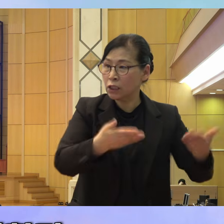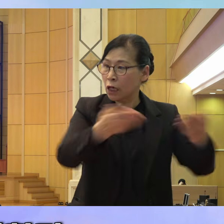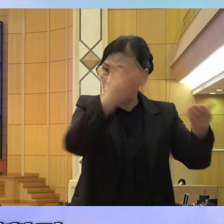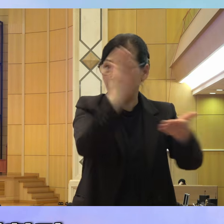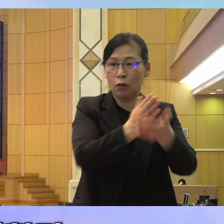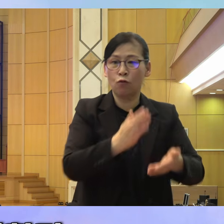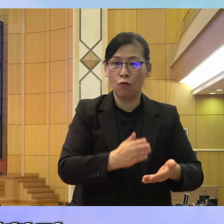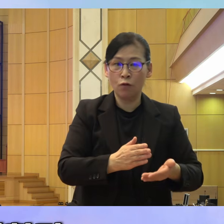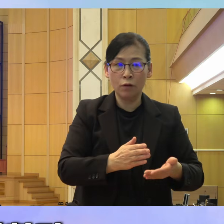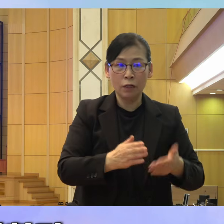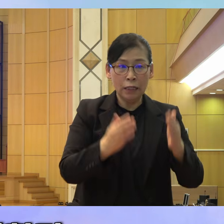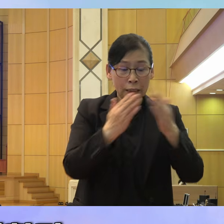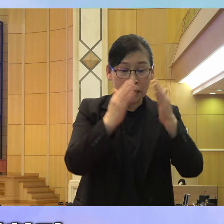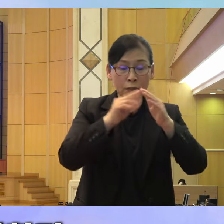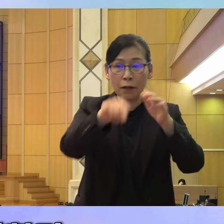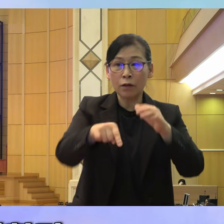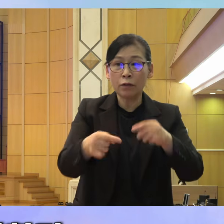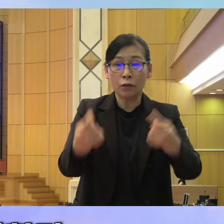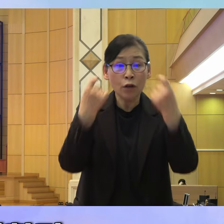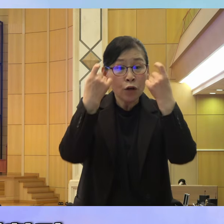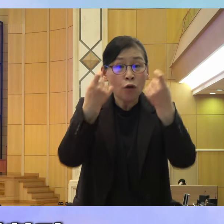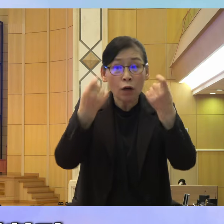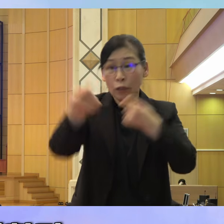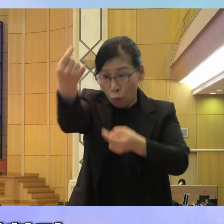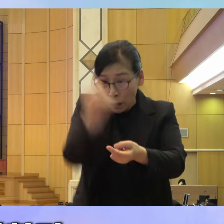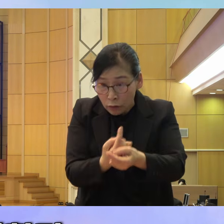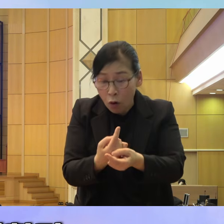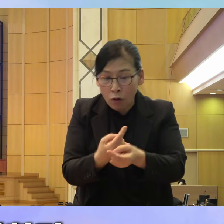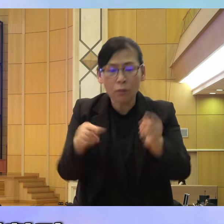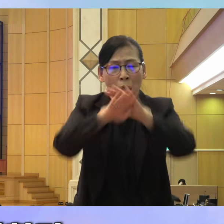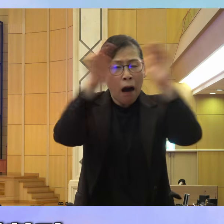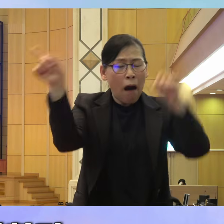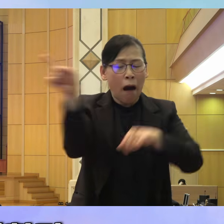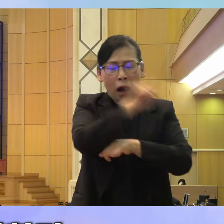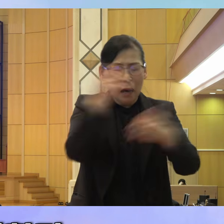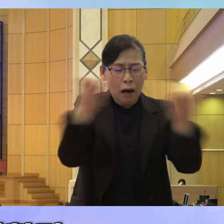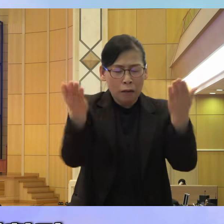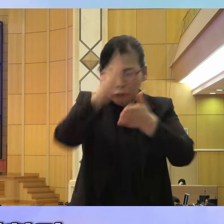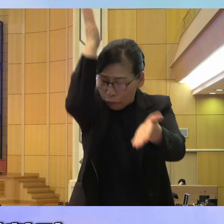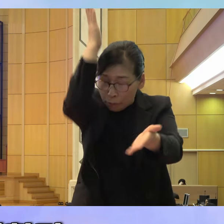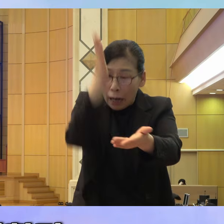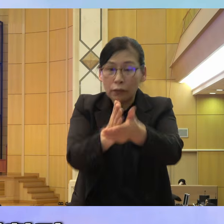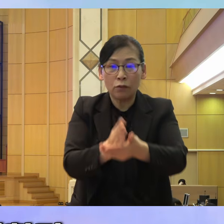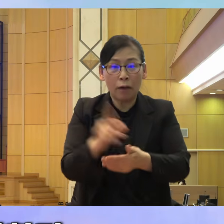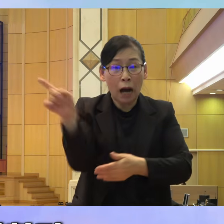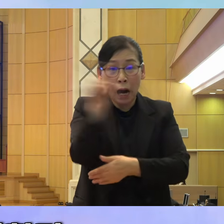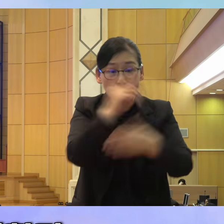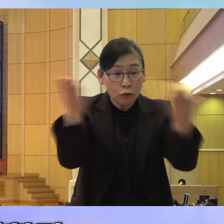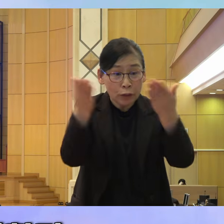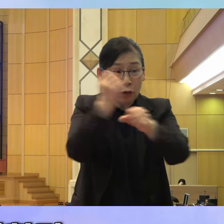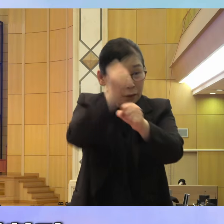가축이나 내 문 안에 머무는 객이라도 아무 일도 하지